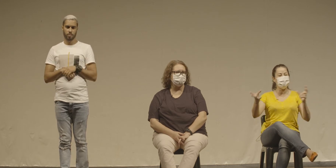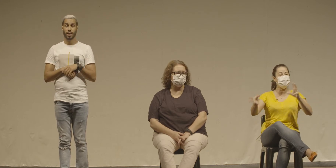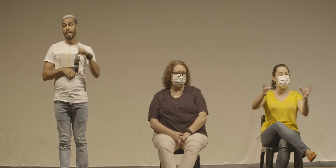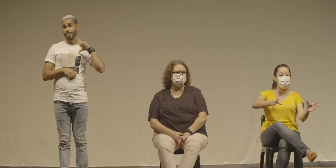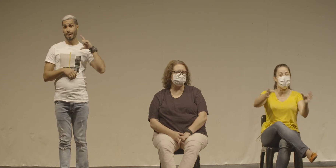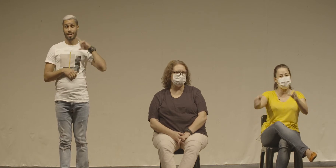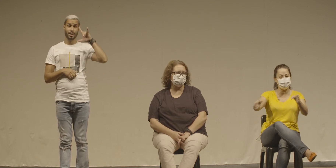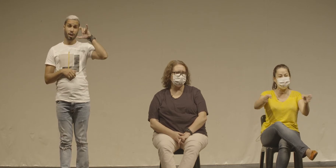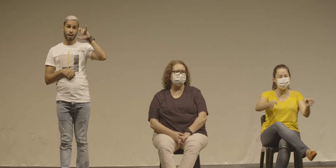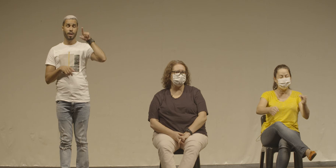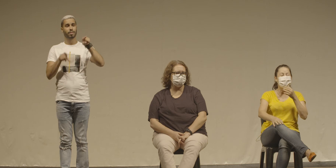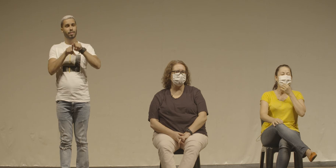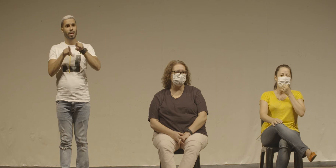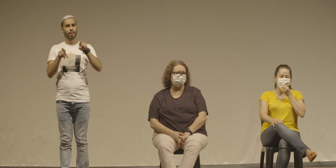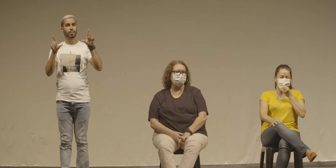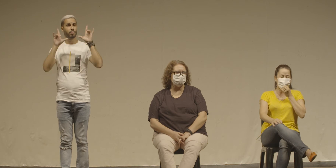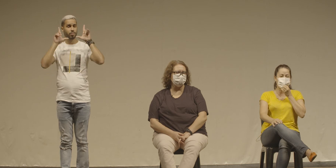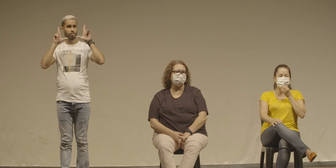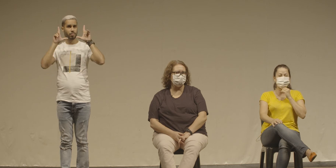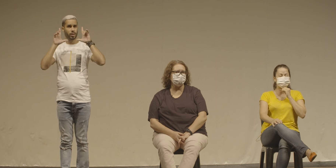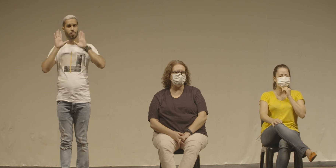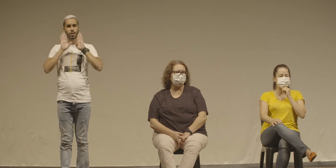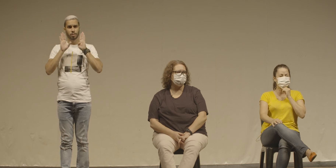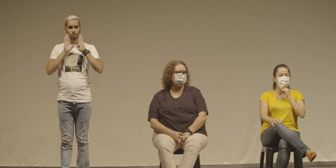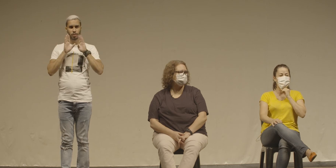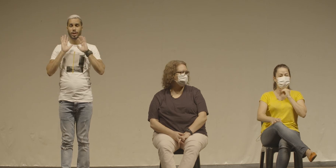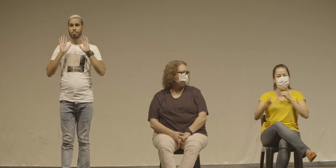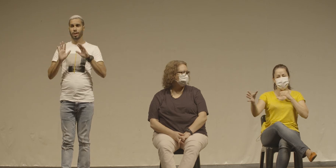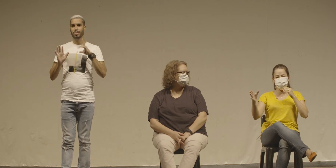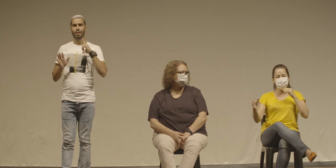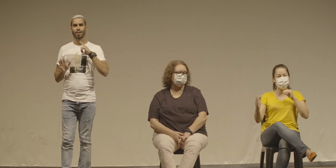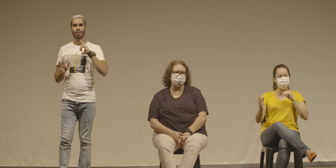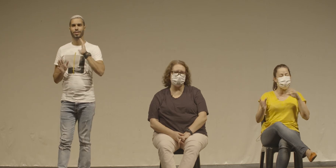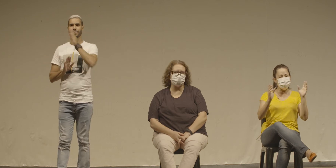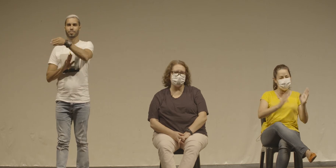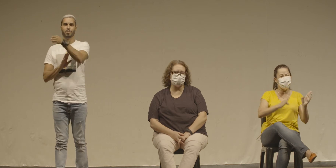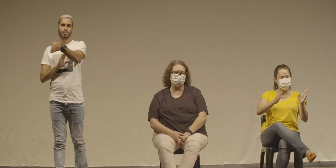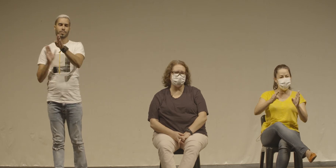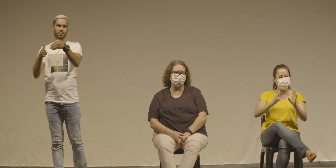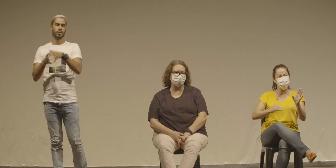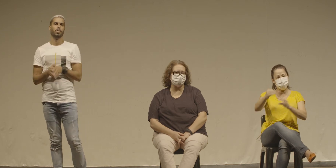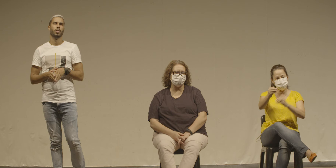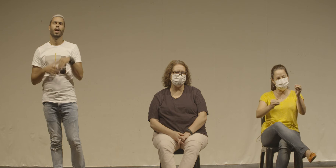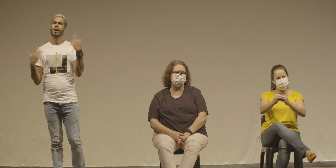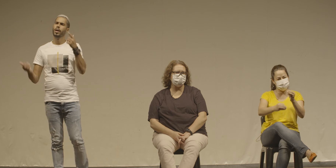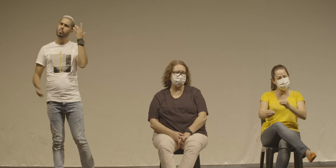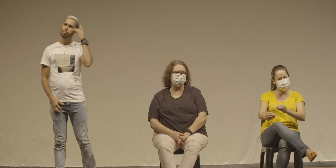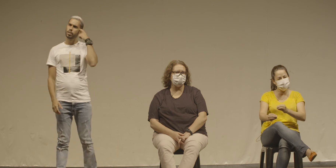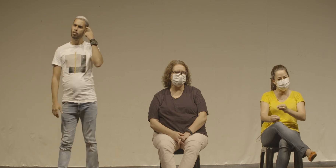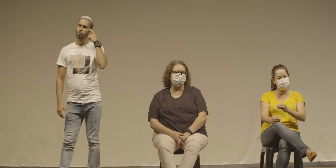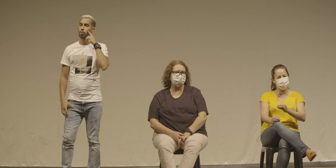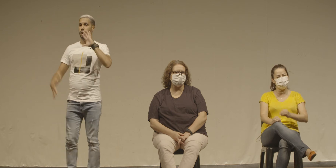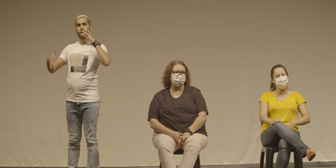ele direciona. Eu não vi, Aí a gente pensou, vamos jogar nas redes, que tem várias redes que vão conseguir fazer